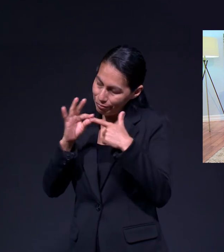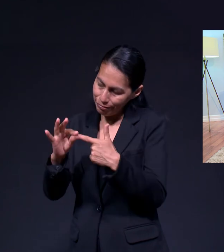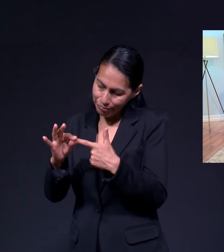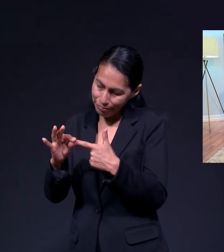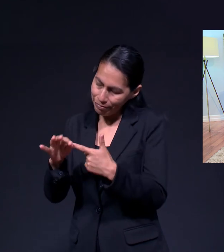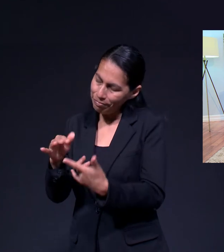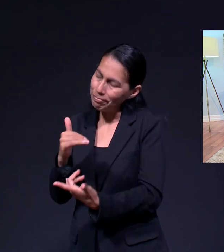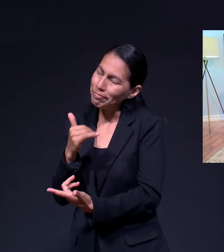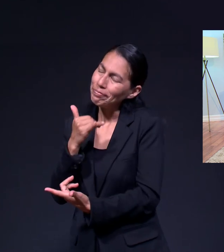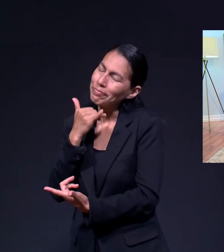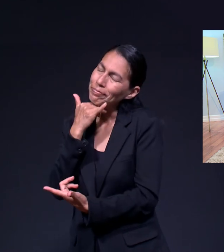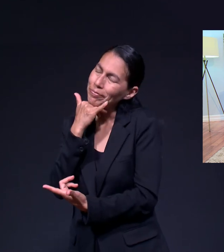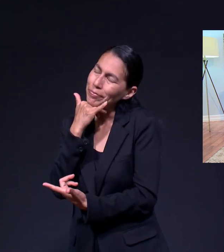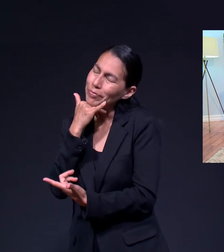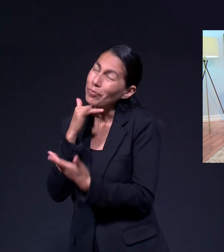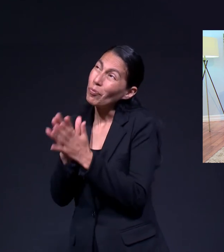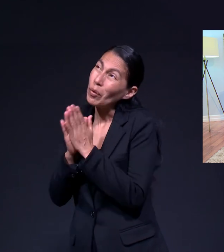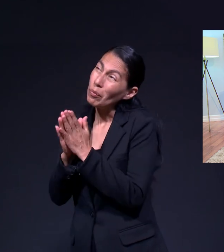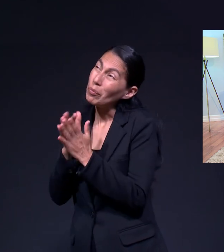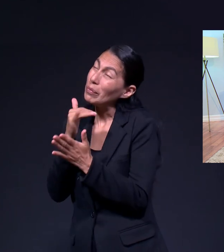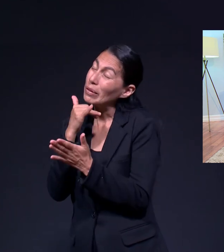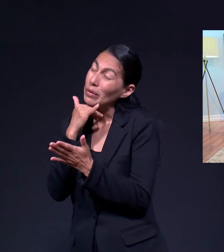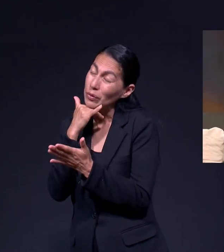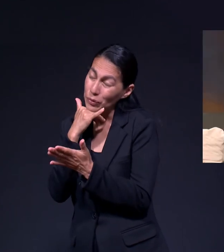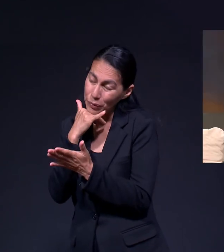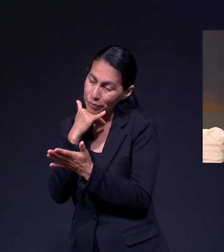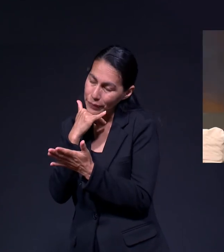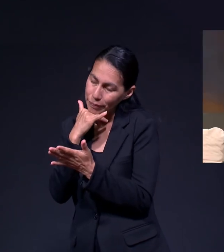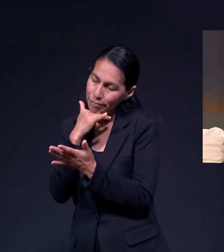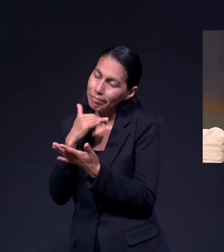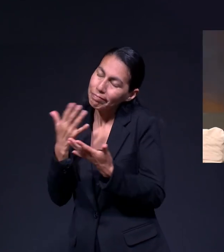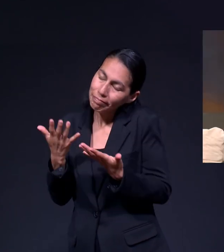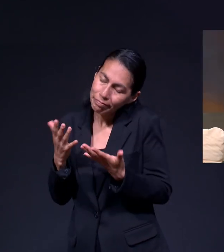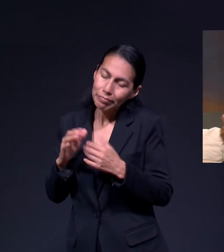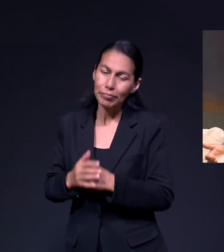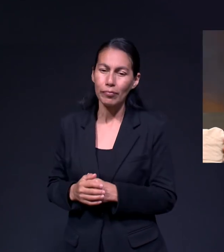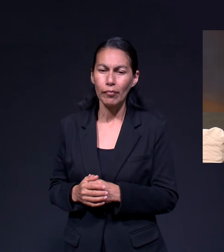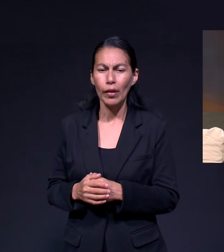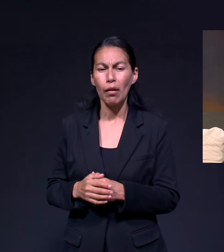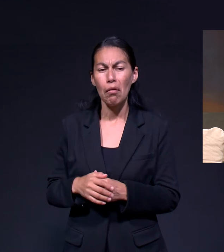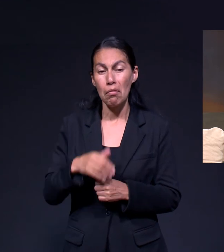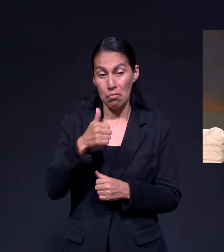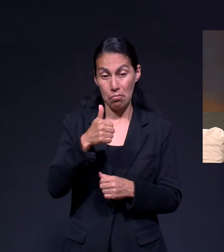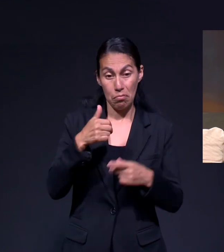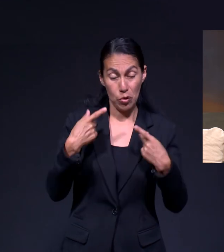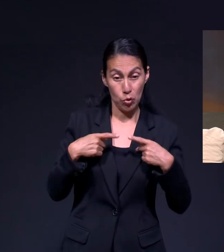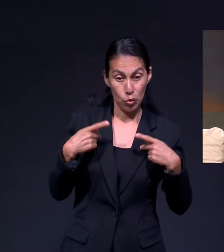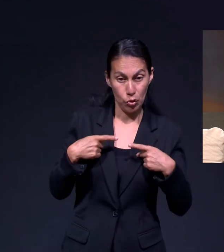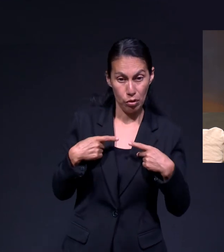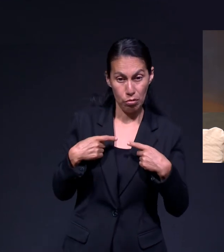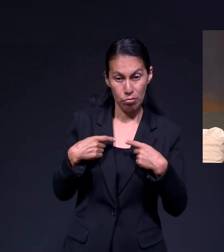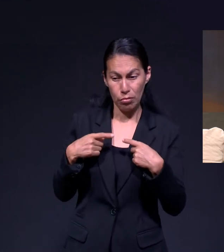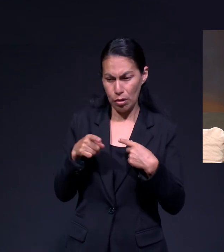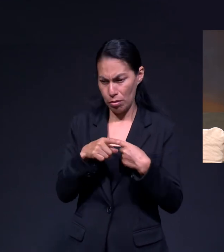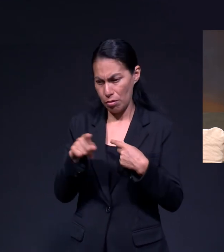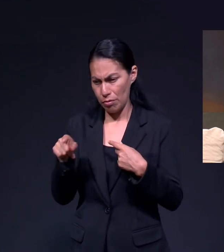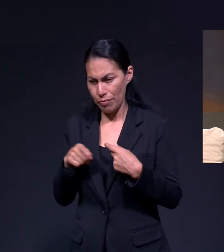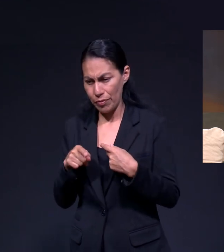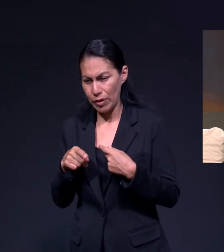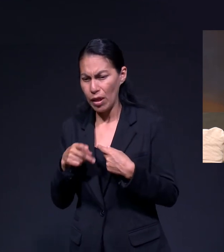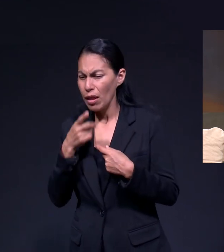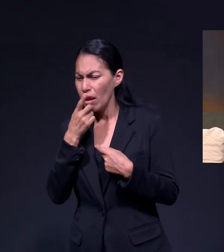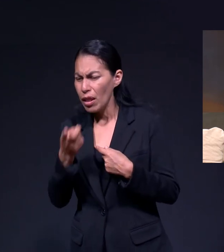razón perdóname por todo lo que dije en el camino los menos como les dije eran seis nada más